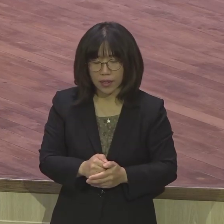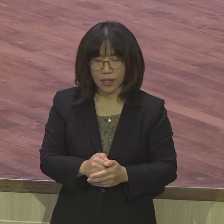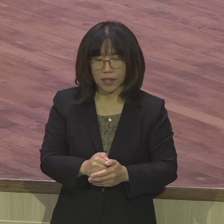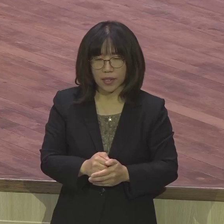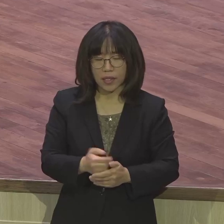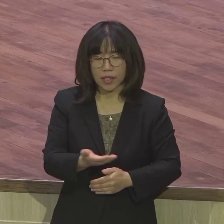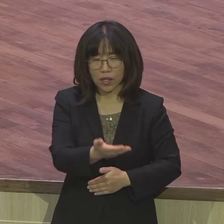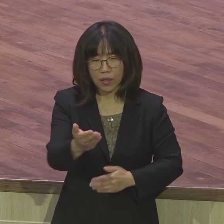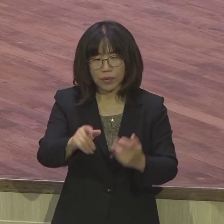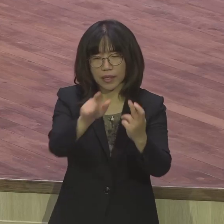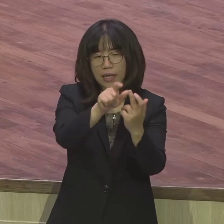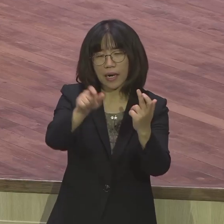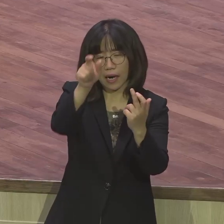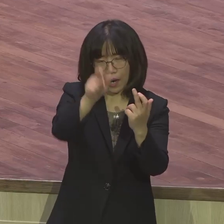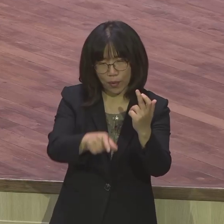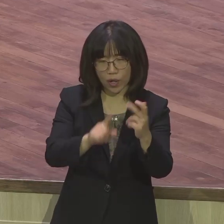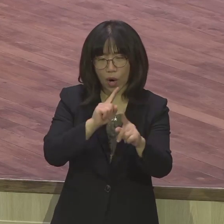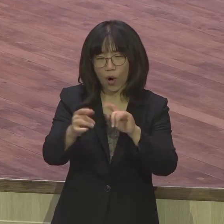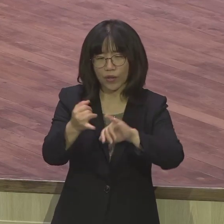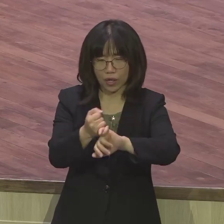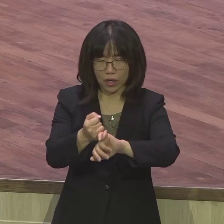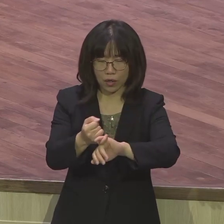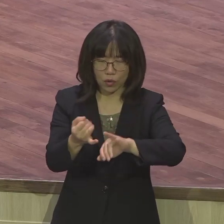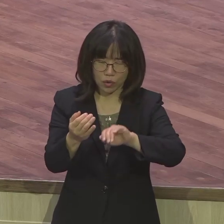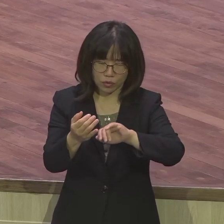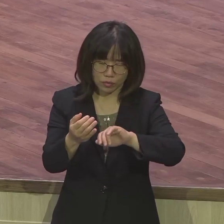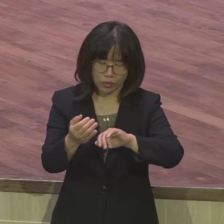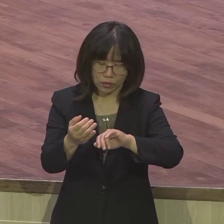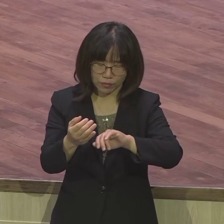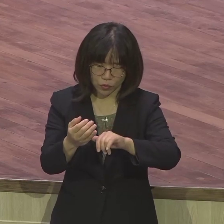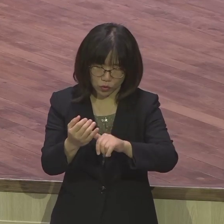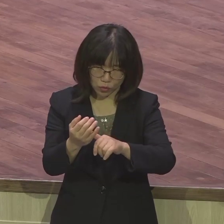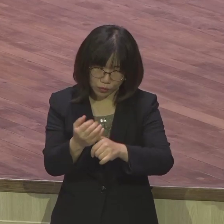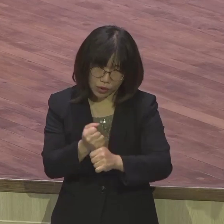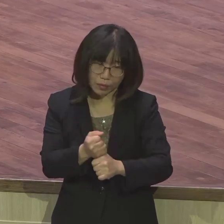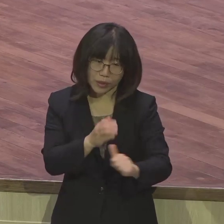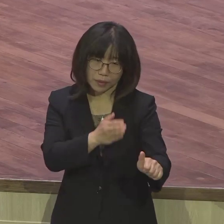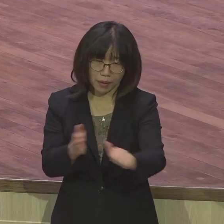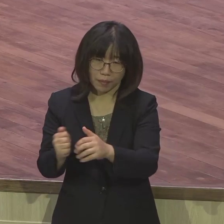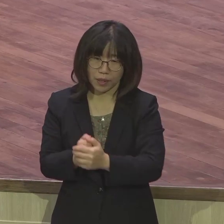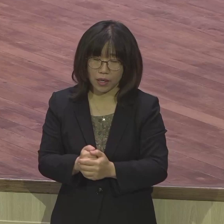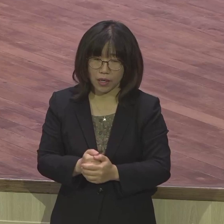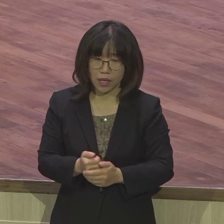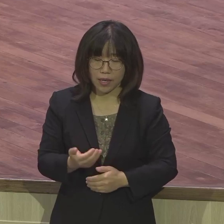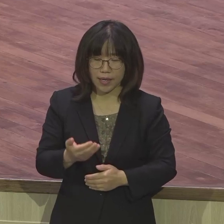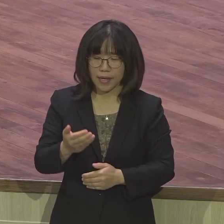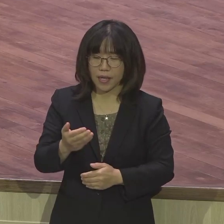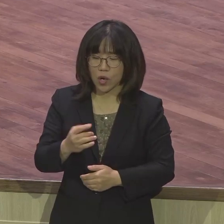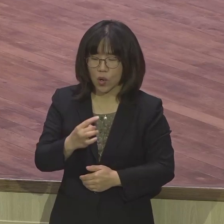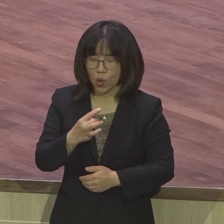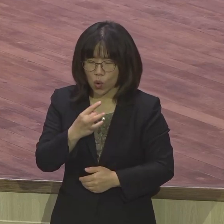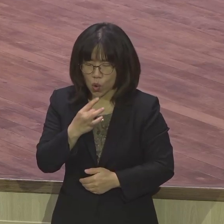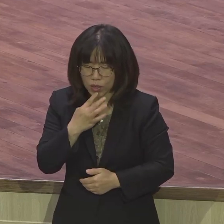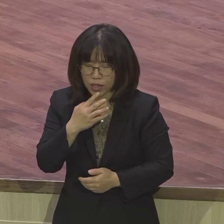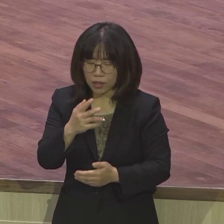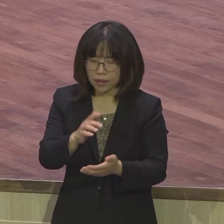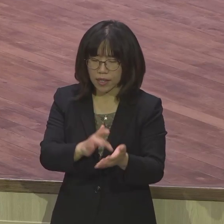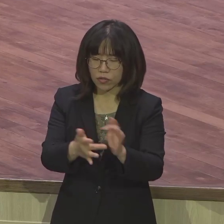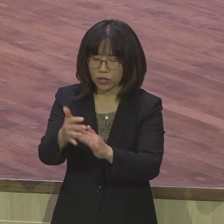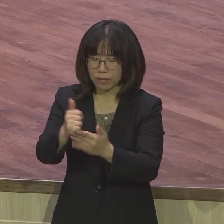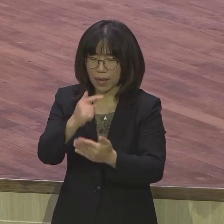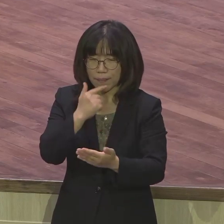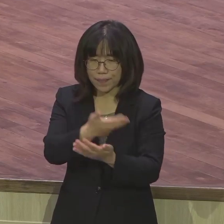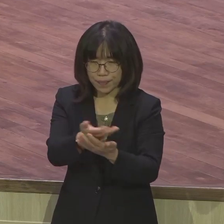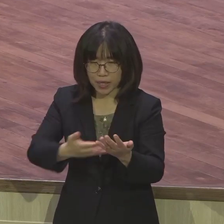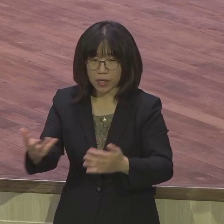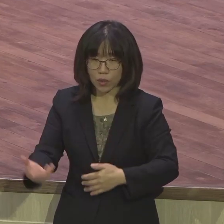양을 굳게 붙잡으세요. 히브리서 9장 12절을 보면 염소와 송아지 피로 아니하고 오직 자기 피로 영원한 속죄를 이루사 단번에 성소에